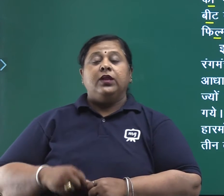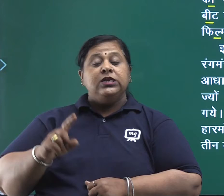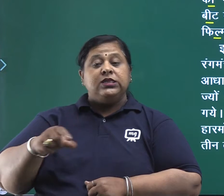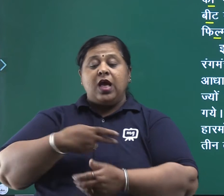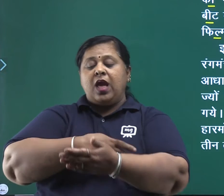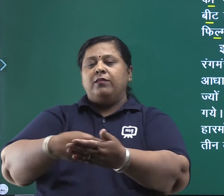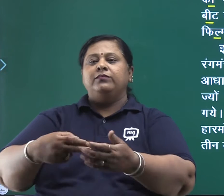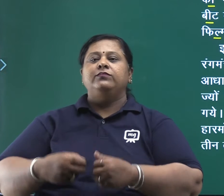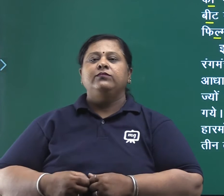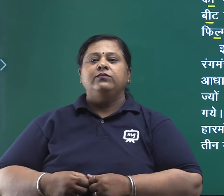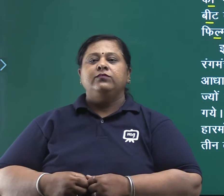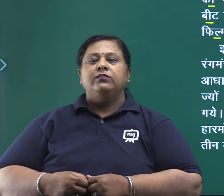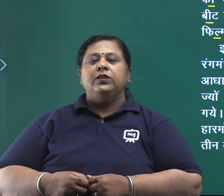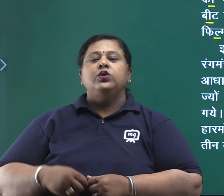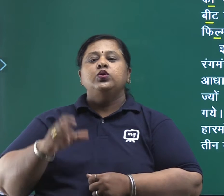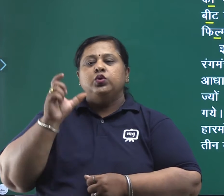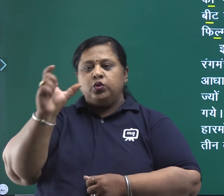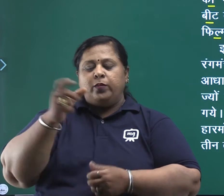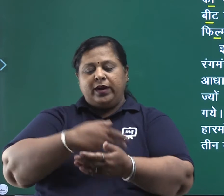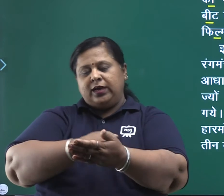जिसका नाम सो बिट था